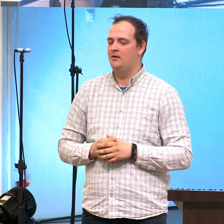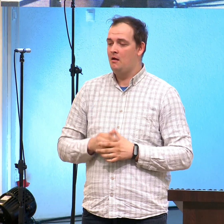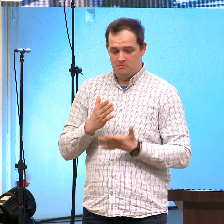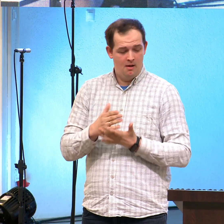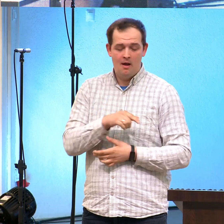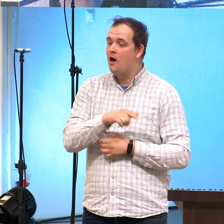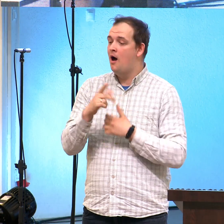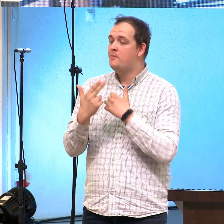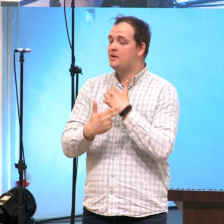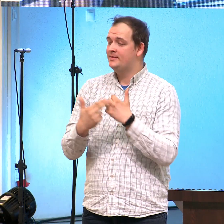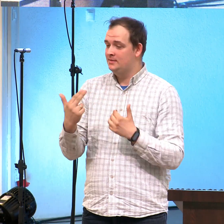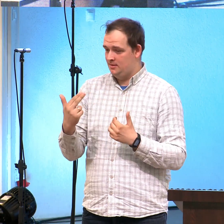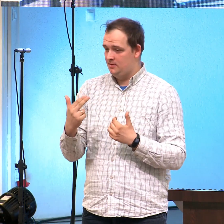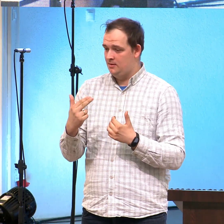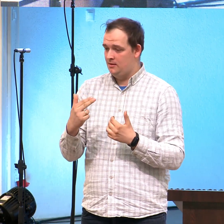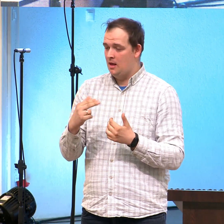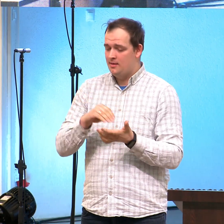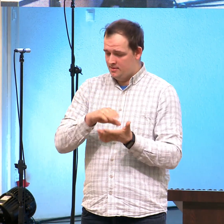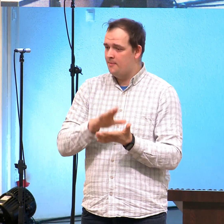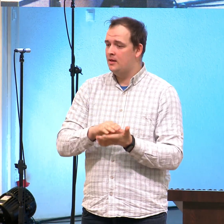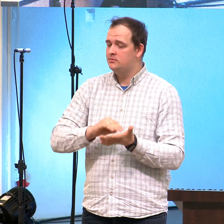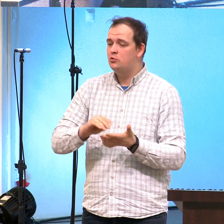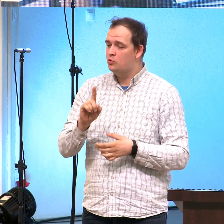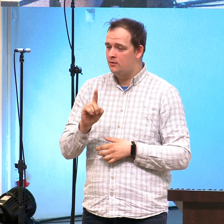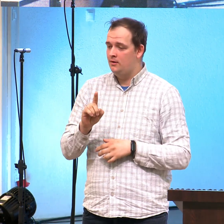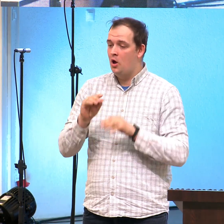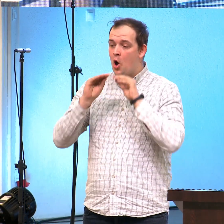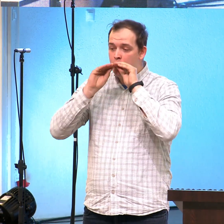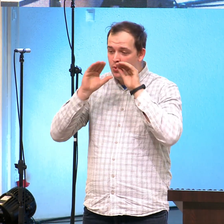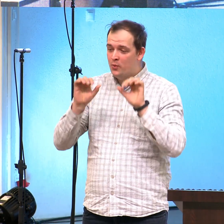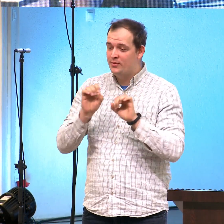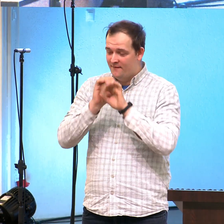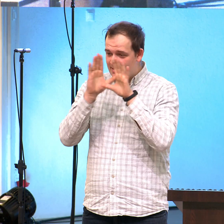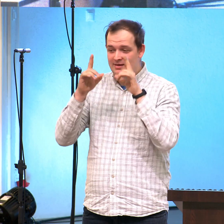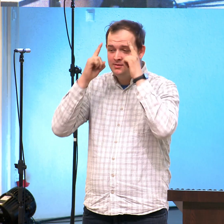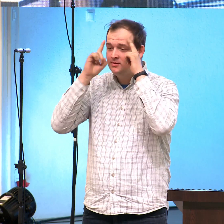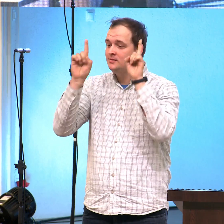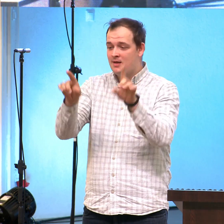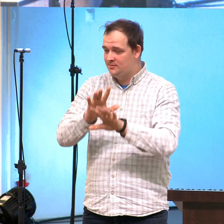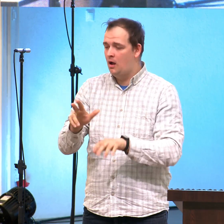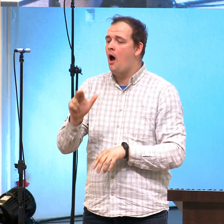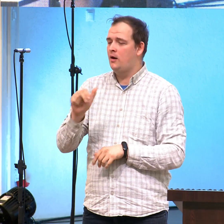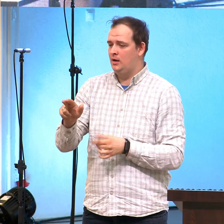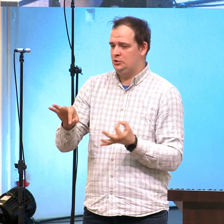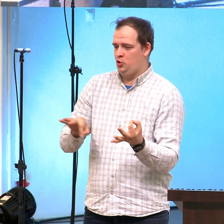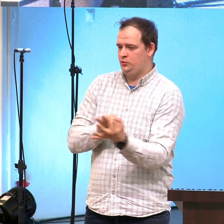чувствую присутствие Божие. В Библии написано есть, что Дух Святой не